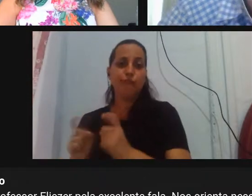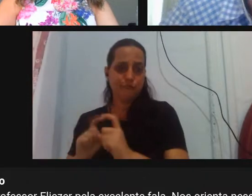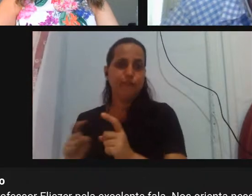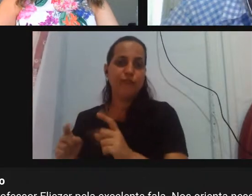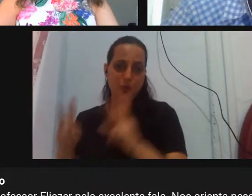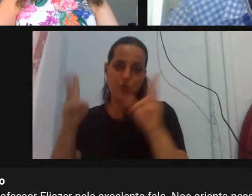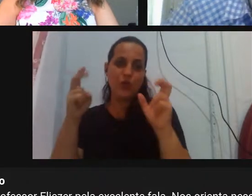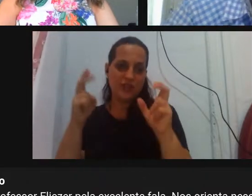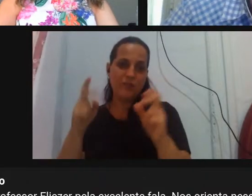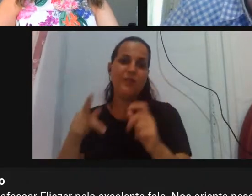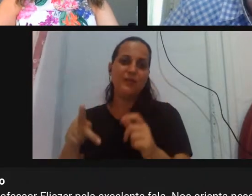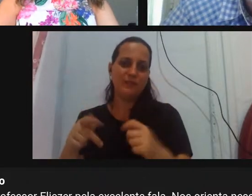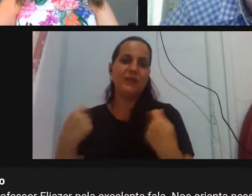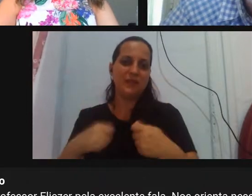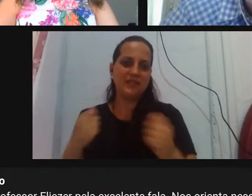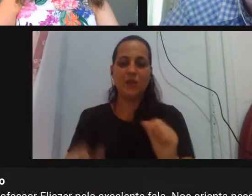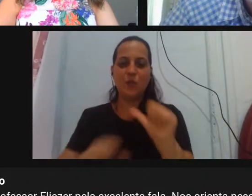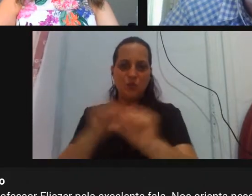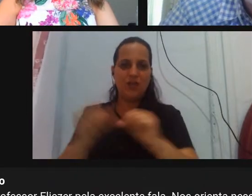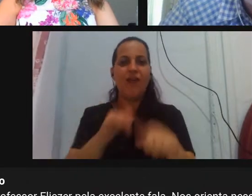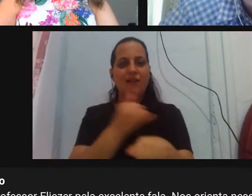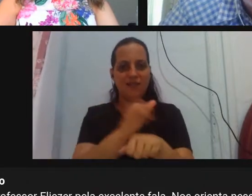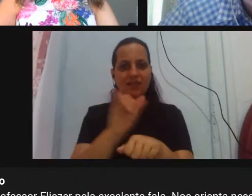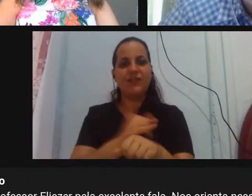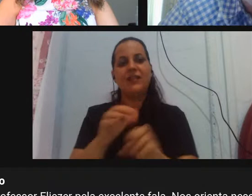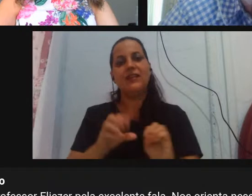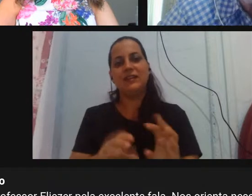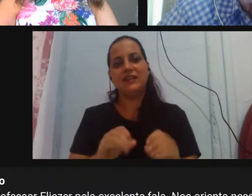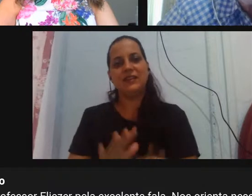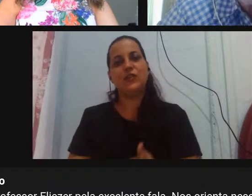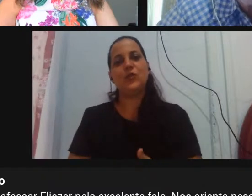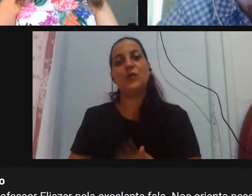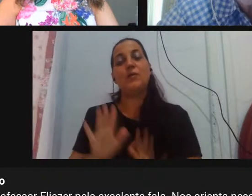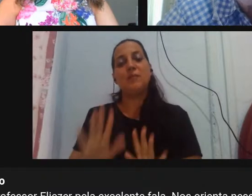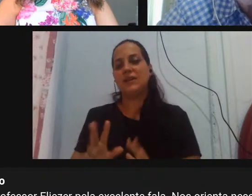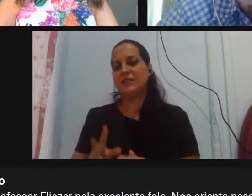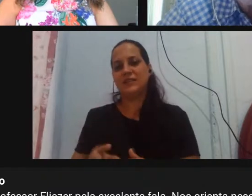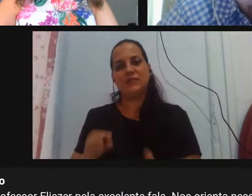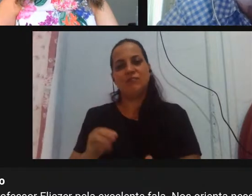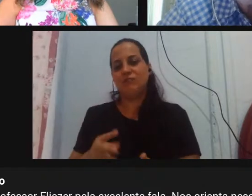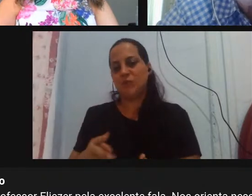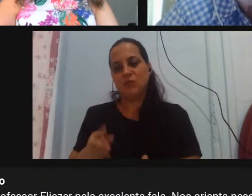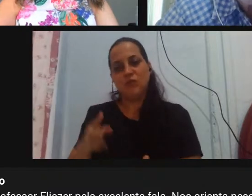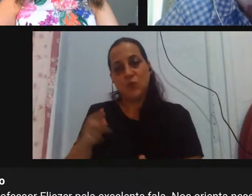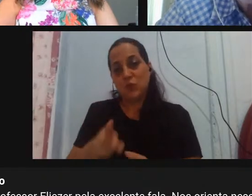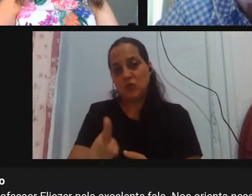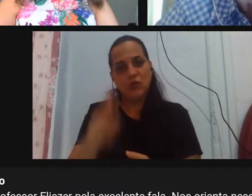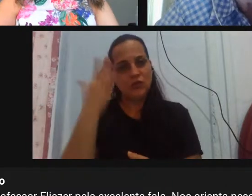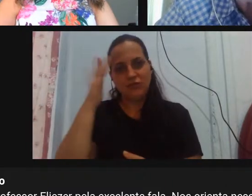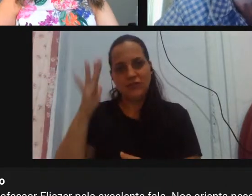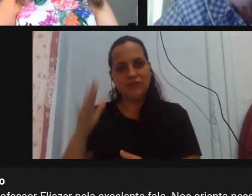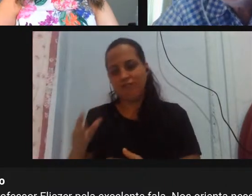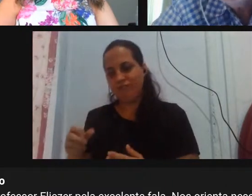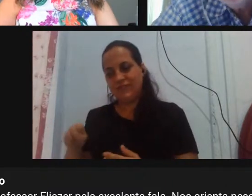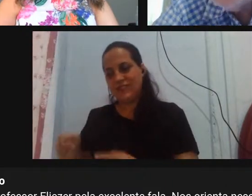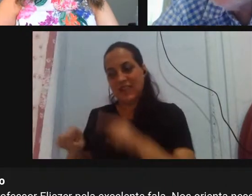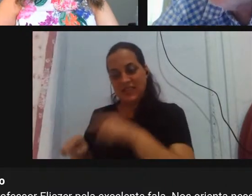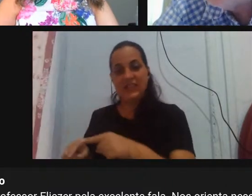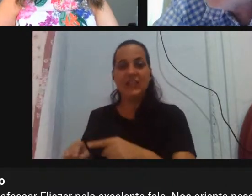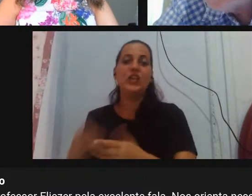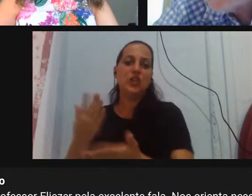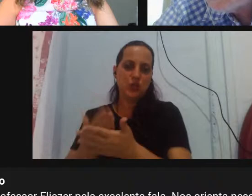Teve duas coisas que não teve continuidade o debate, né, como nós queríamos. Uma é as licenciaturas. Outro é